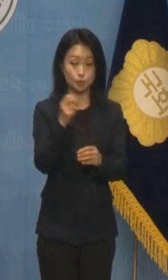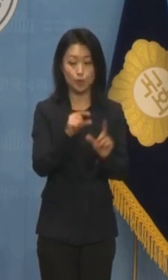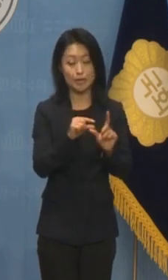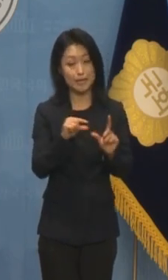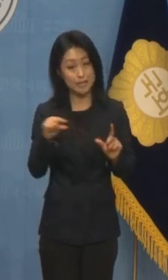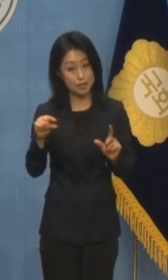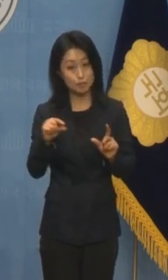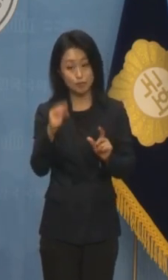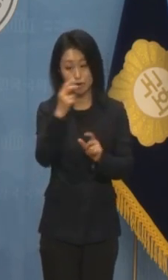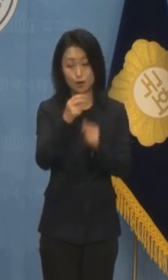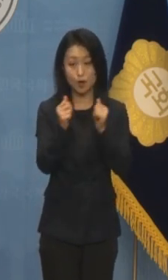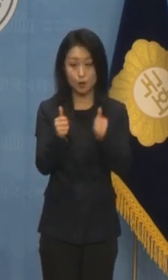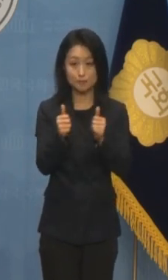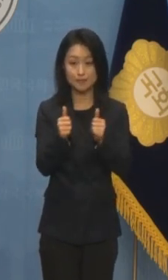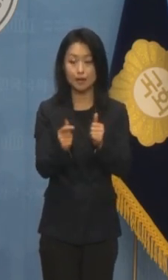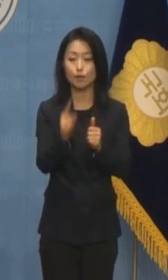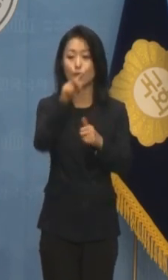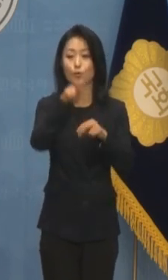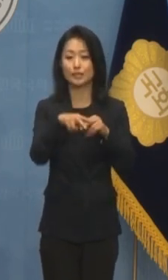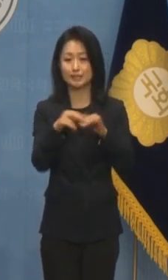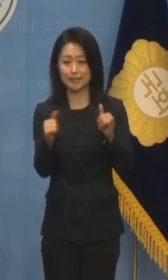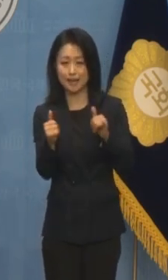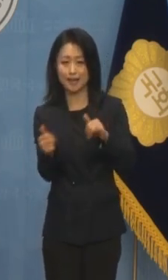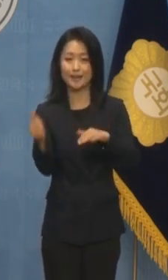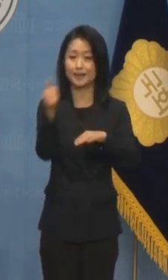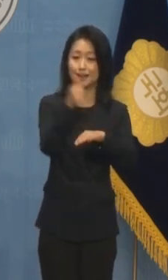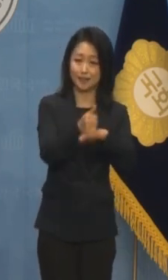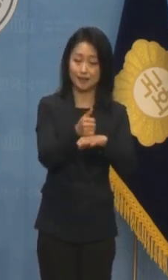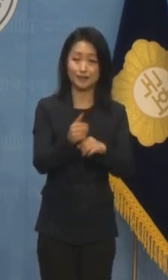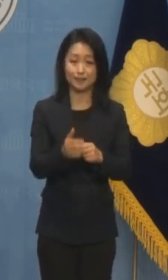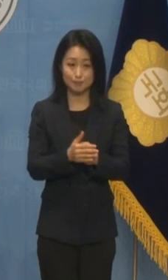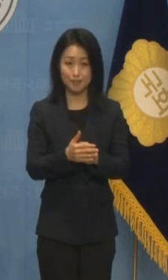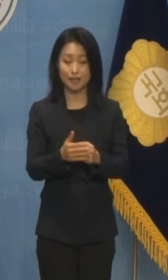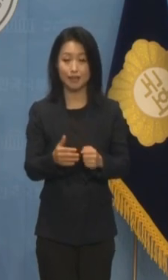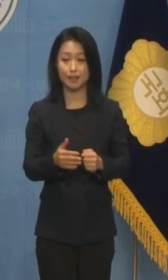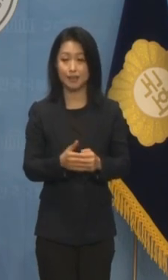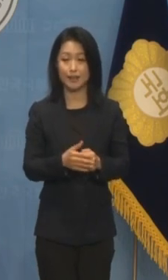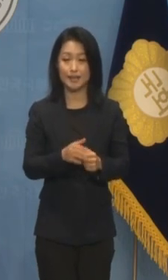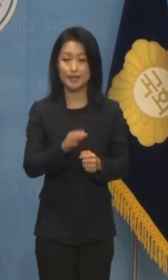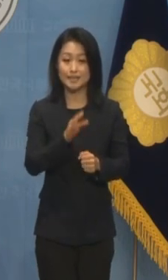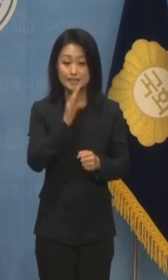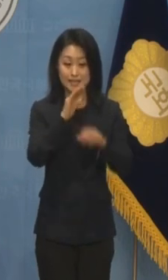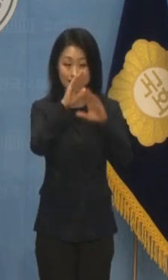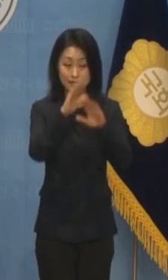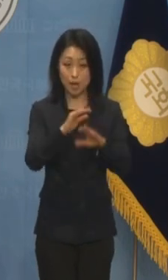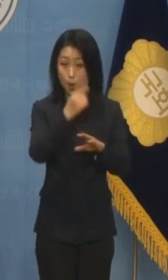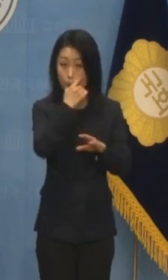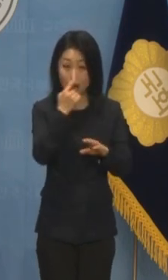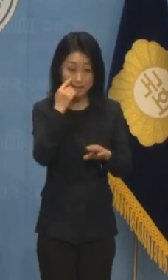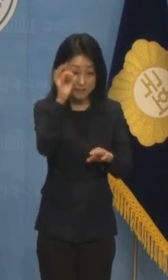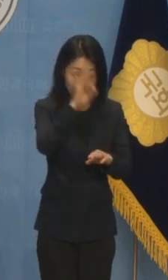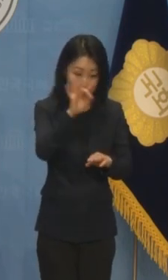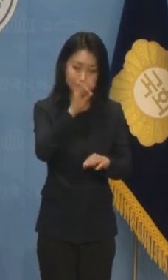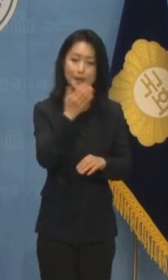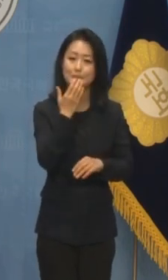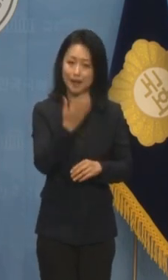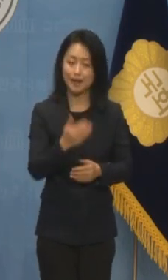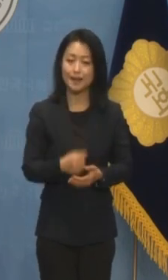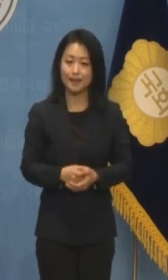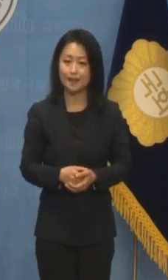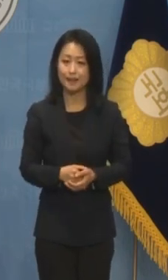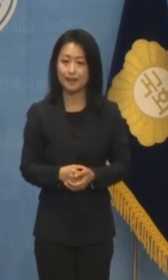일부는 검찰 요직에 앉아 있다고 하니 마음만 먹으면 사실관계 확인은 어렵지 않을